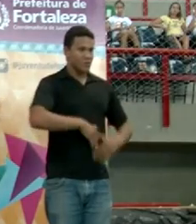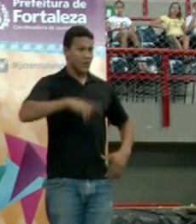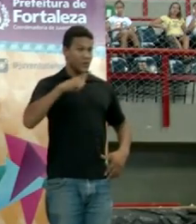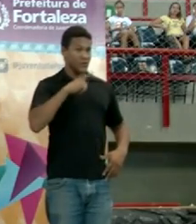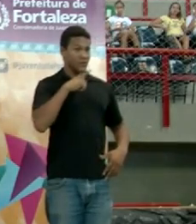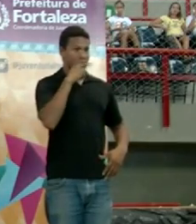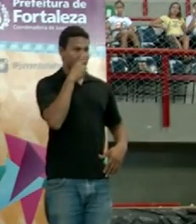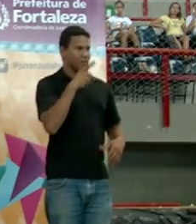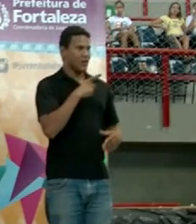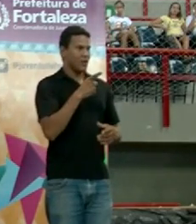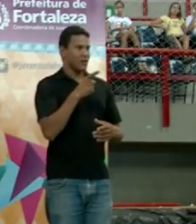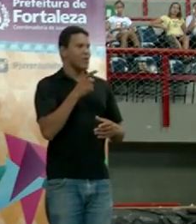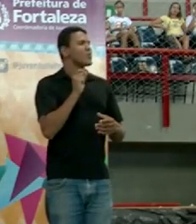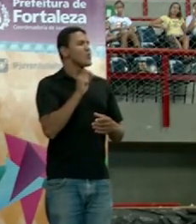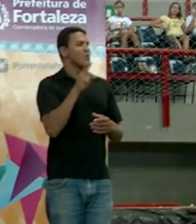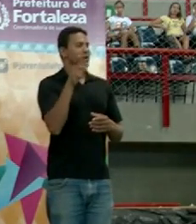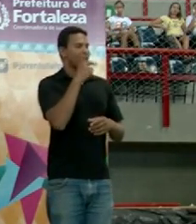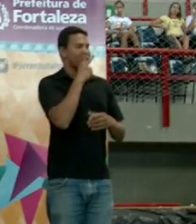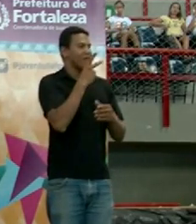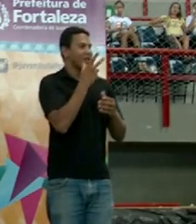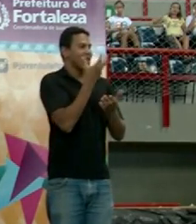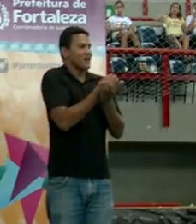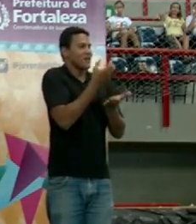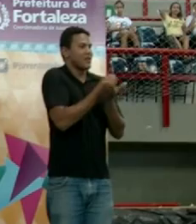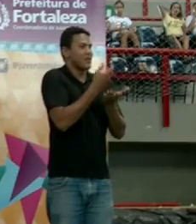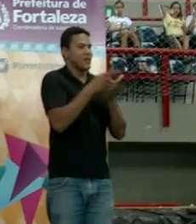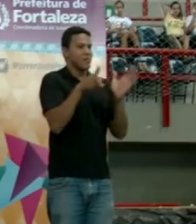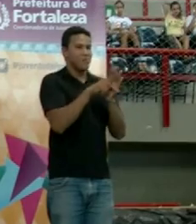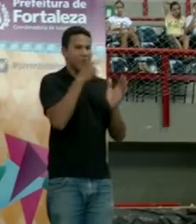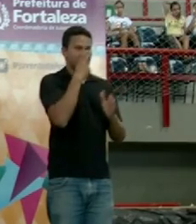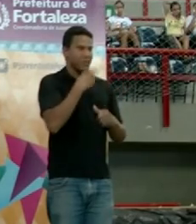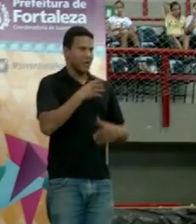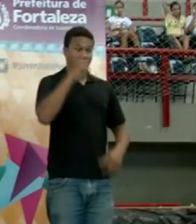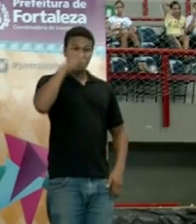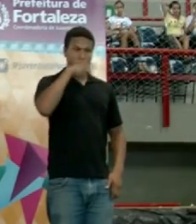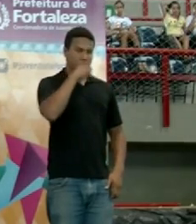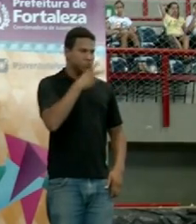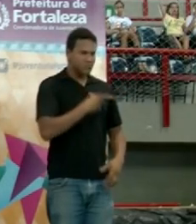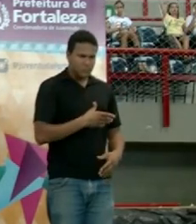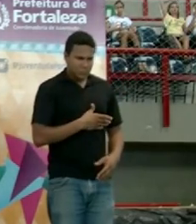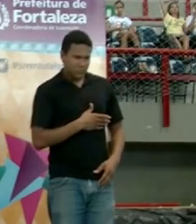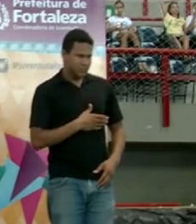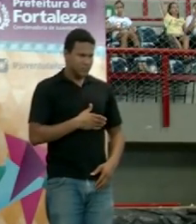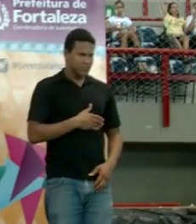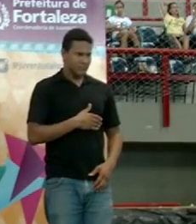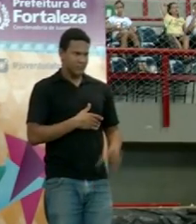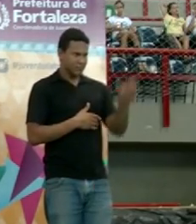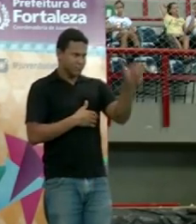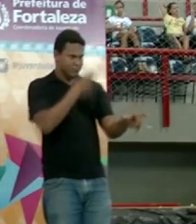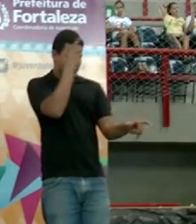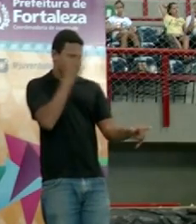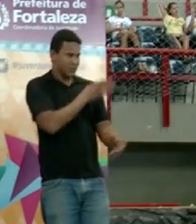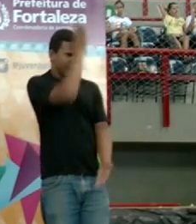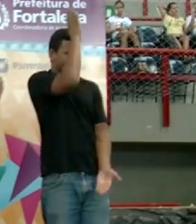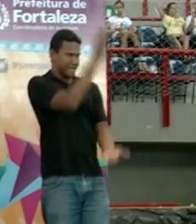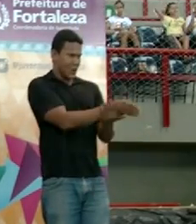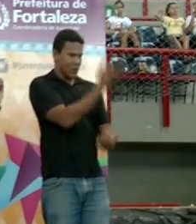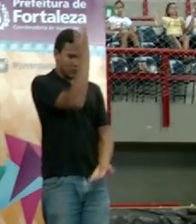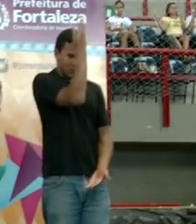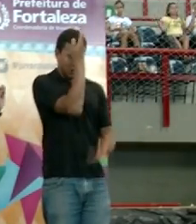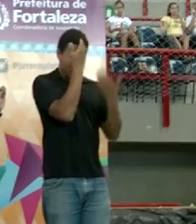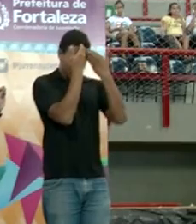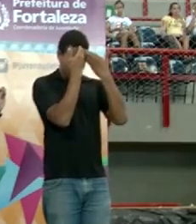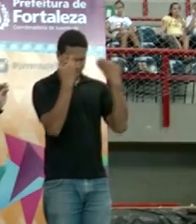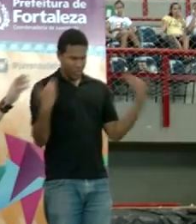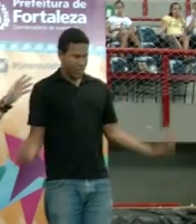os Outros no Meio, tá certo? Ele usa muito esse aplicativo, Spadap. Não tinha um WhatsApp, era o Spadap, tá certo? E esse